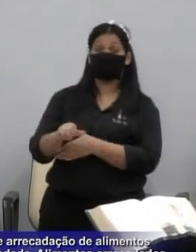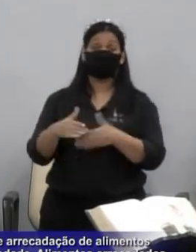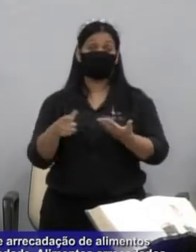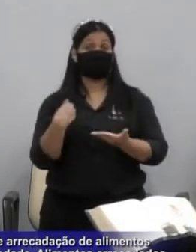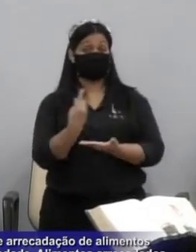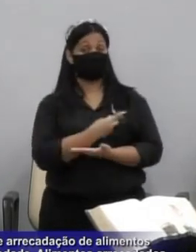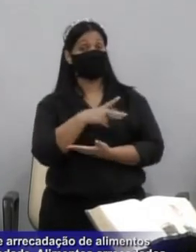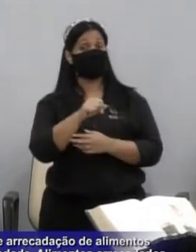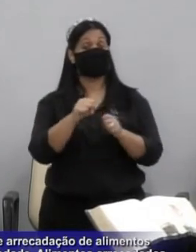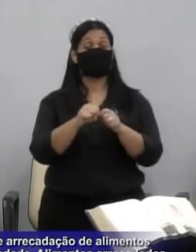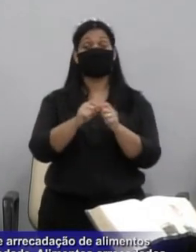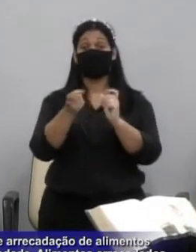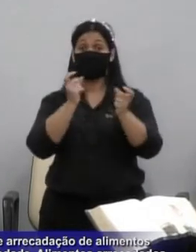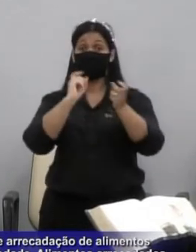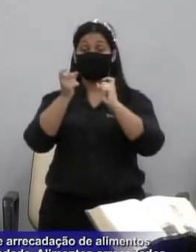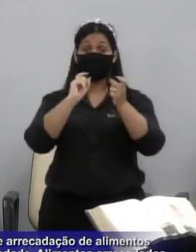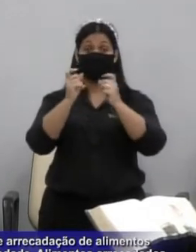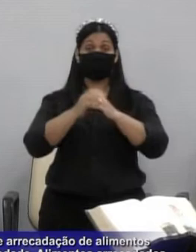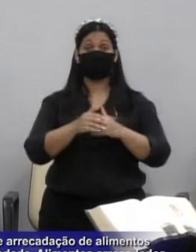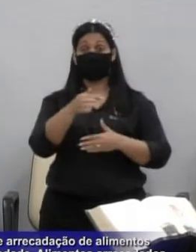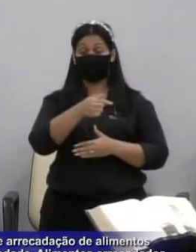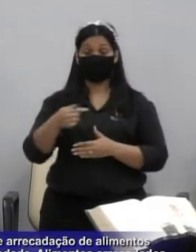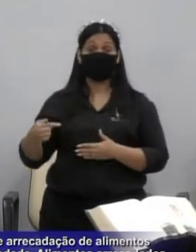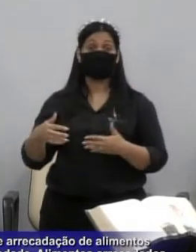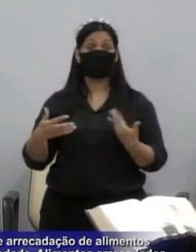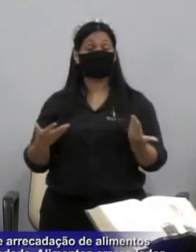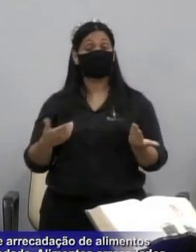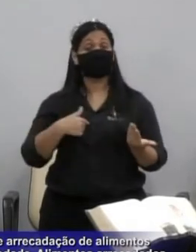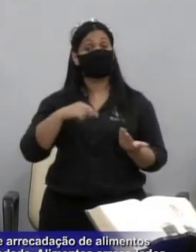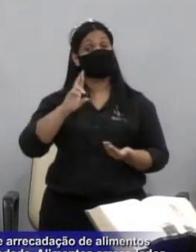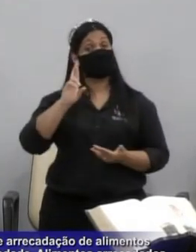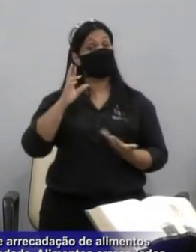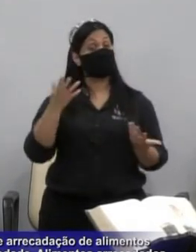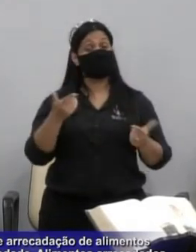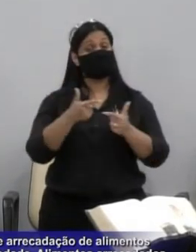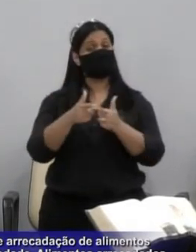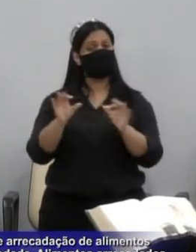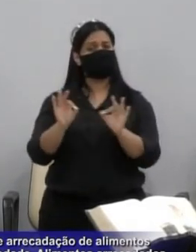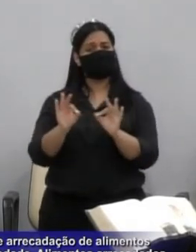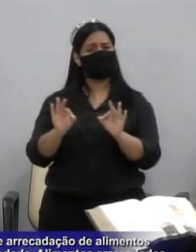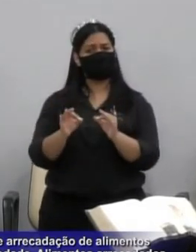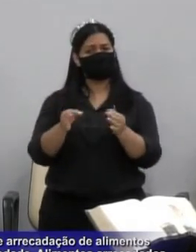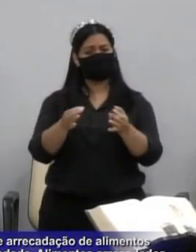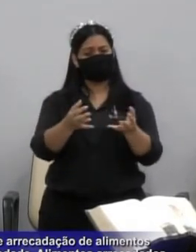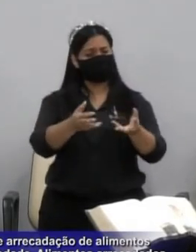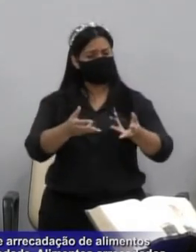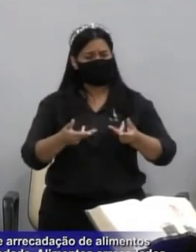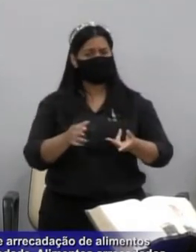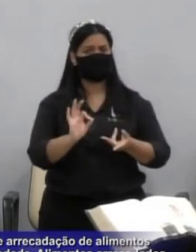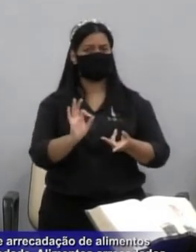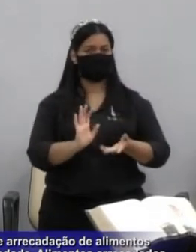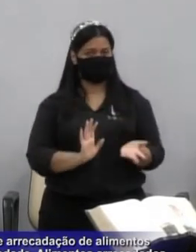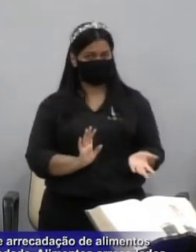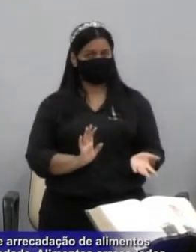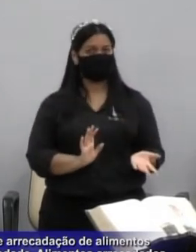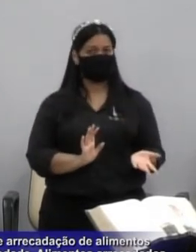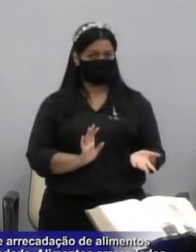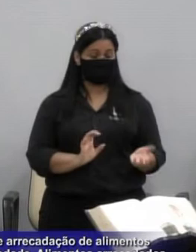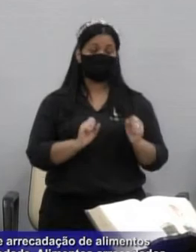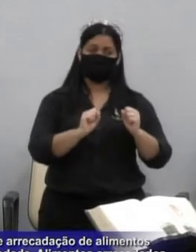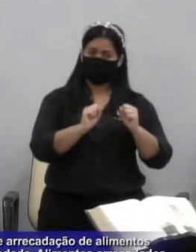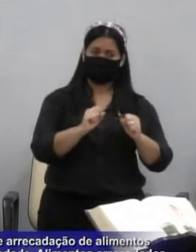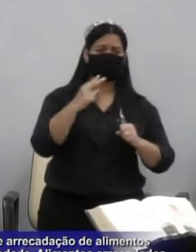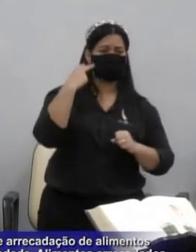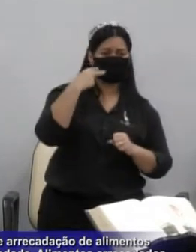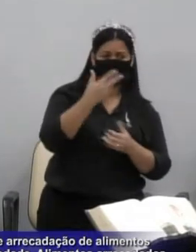com a frente parlamentar. Eu para mim, não tem nenhum problema de o convite partir, né? Pode partir